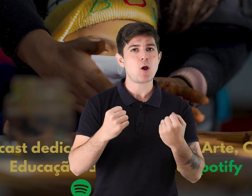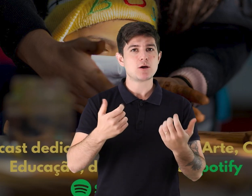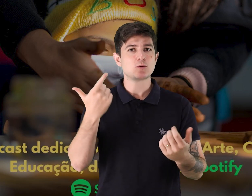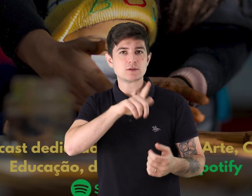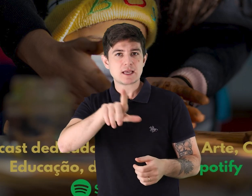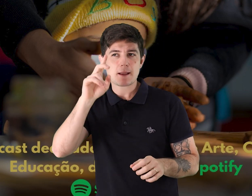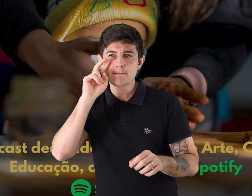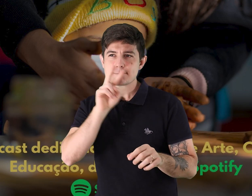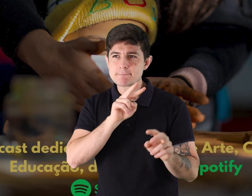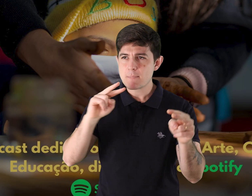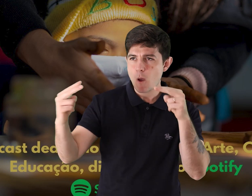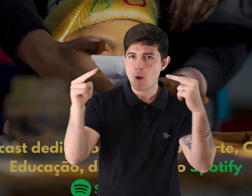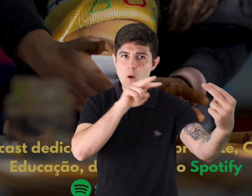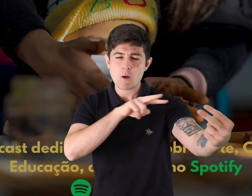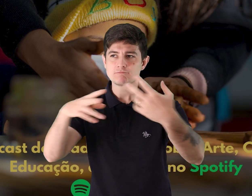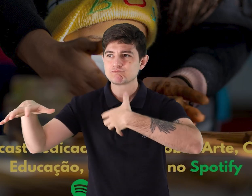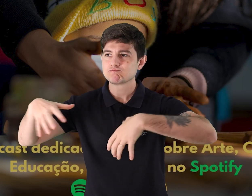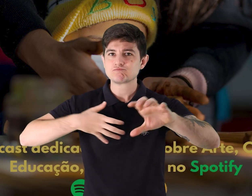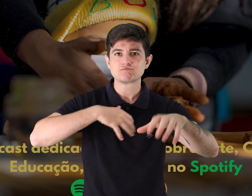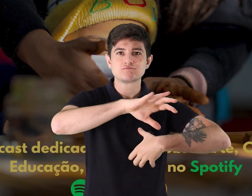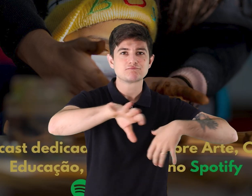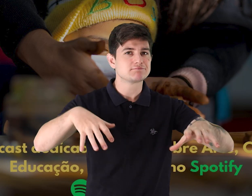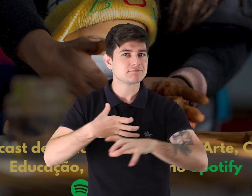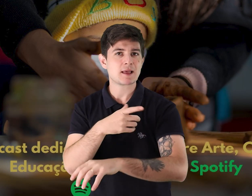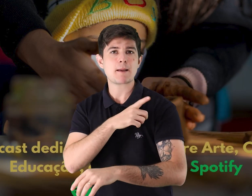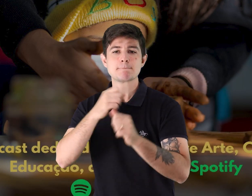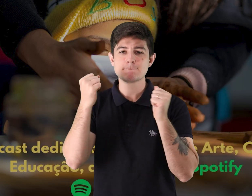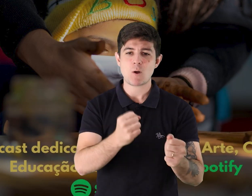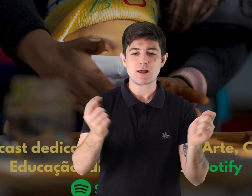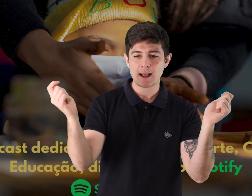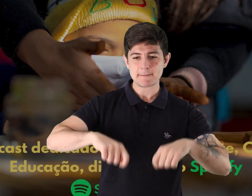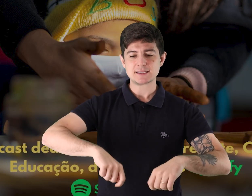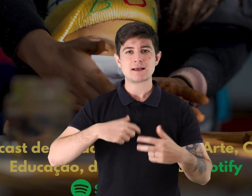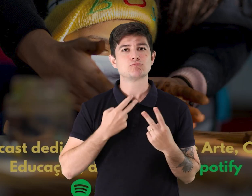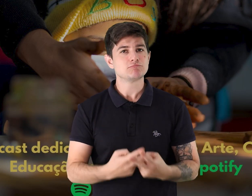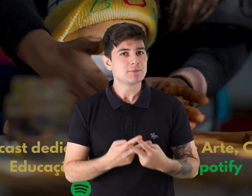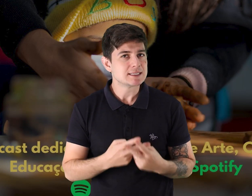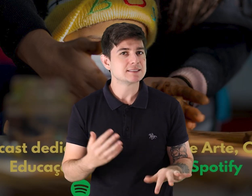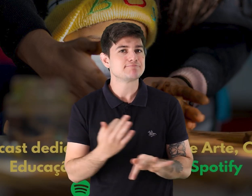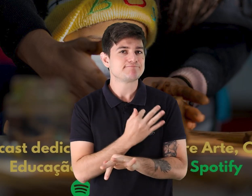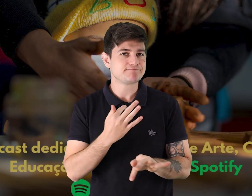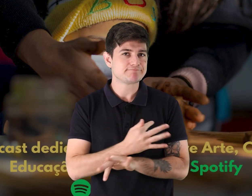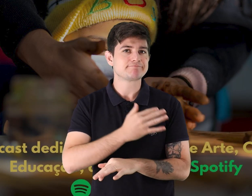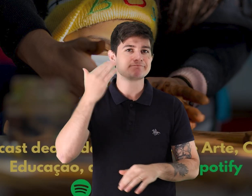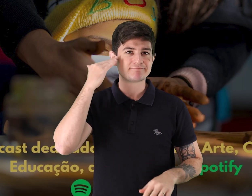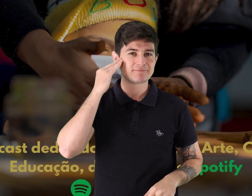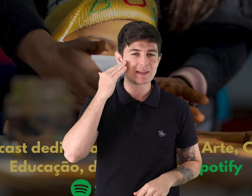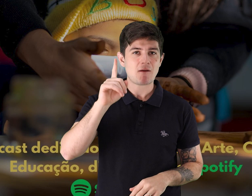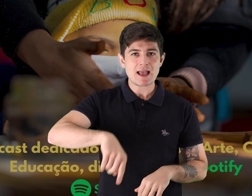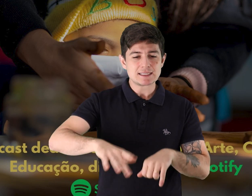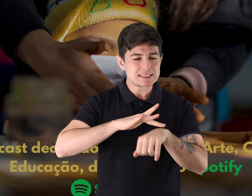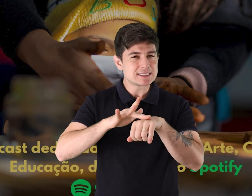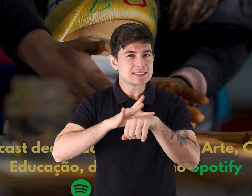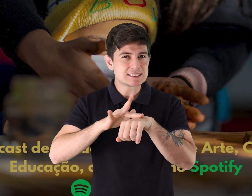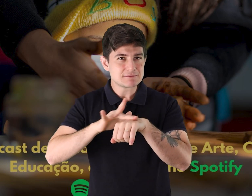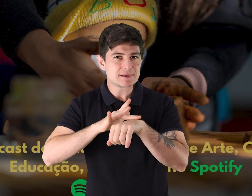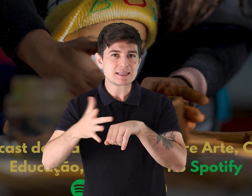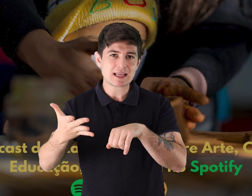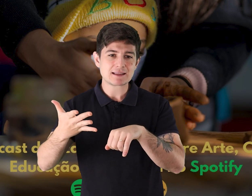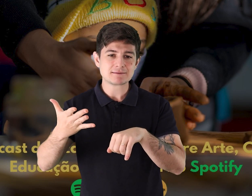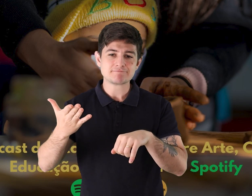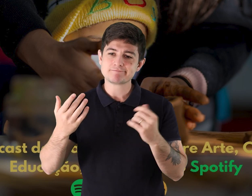a capacidade de ter um olhar pelo outro, a capacidade da tolerância, né? Então, são